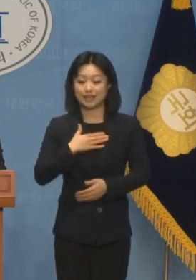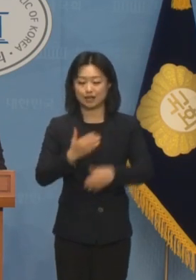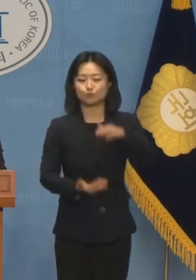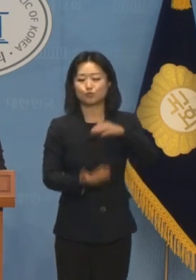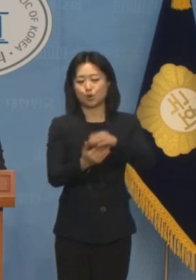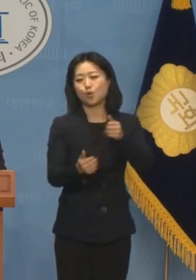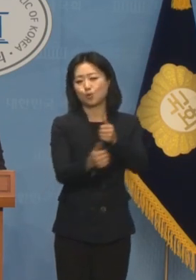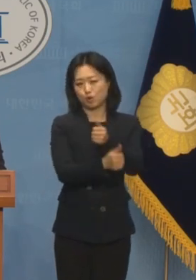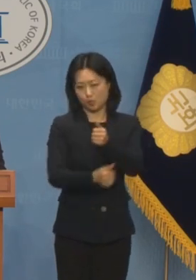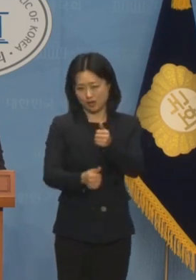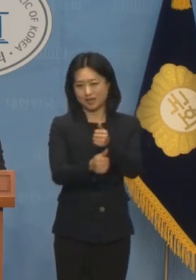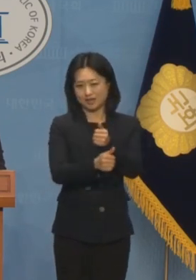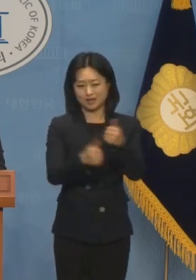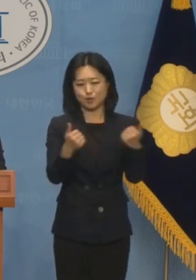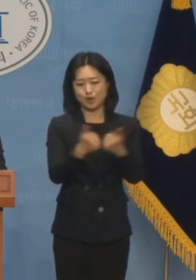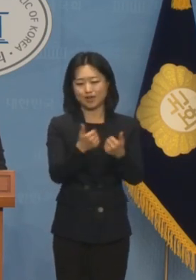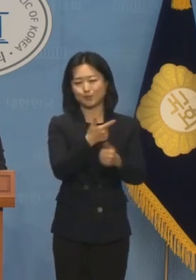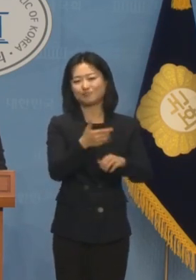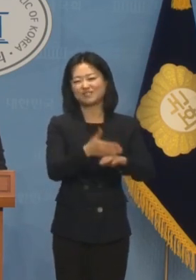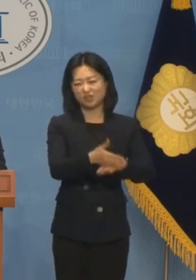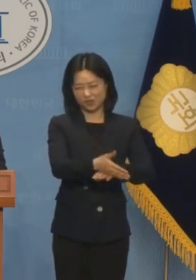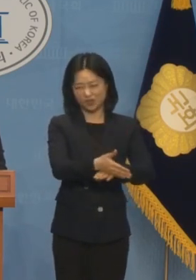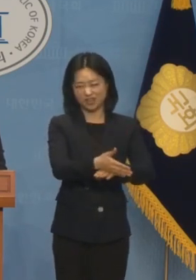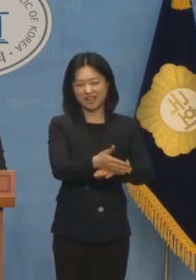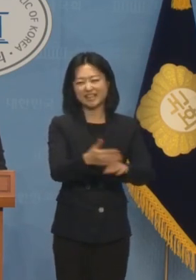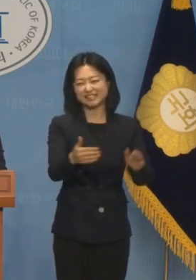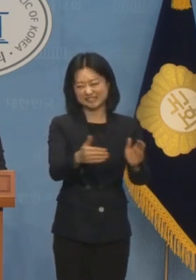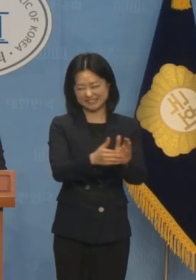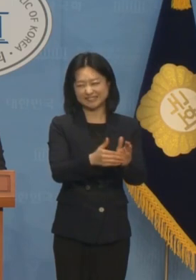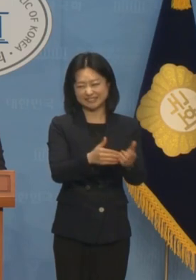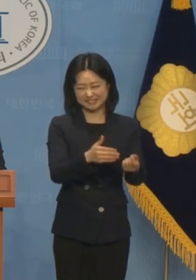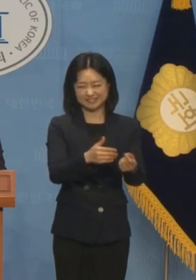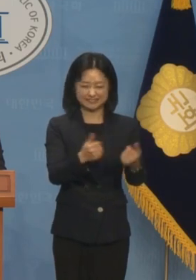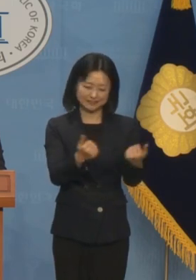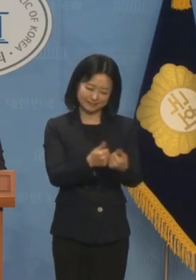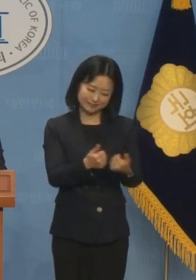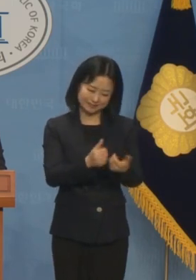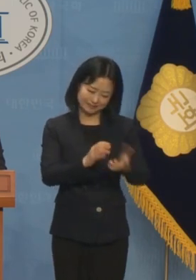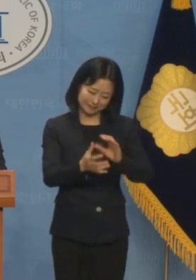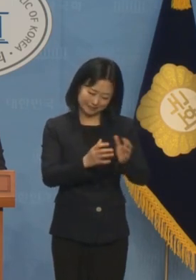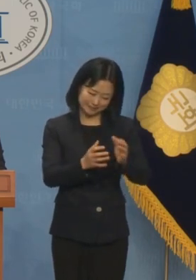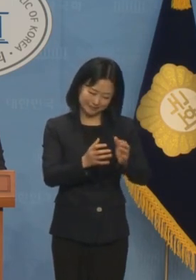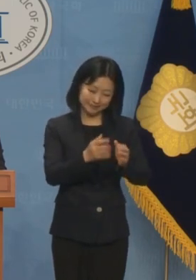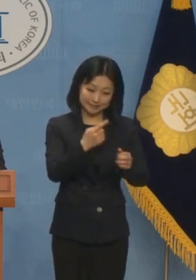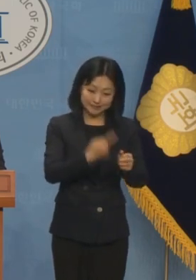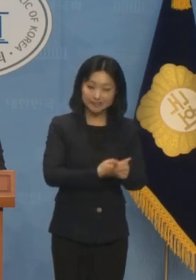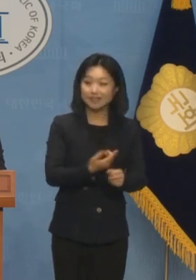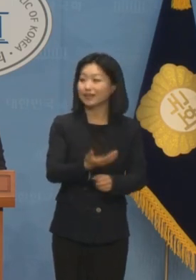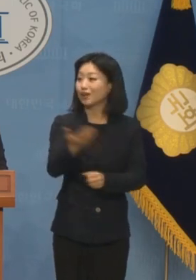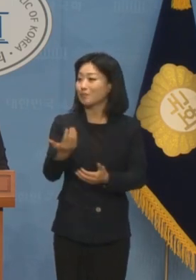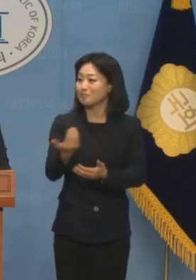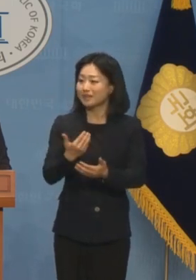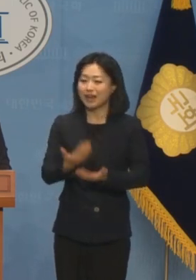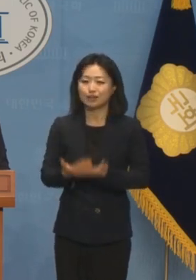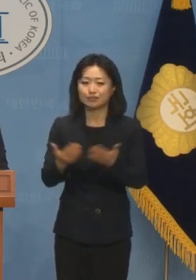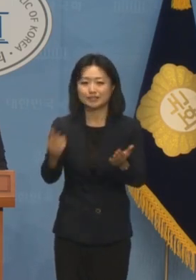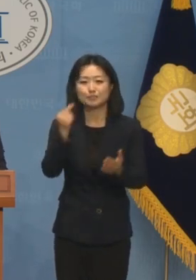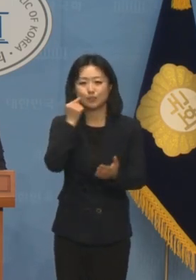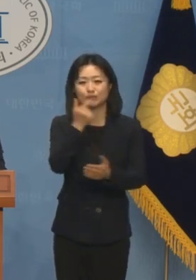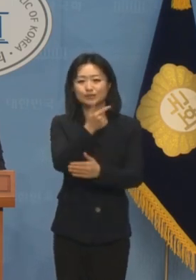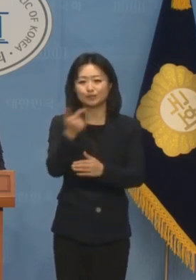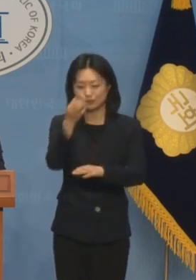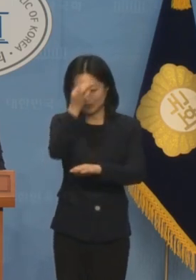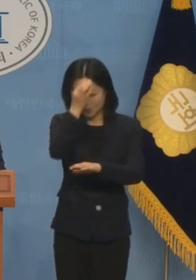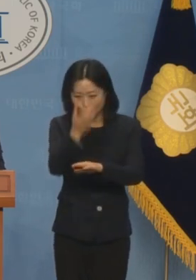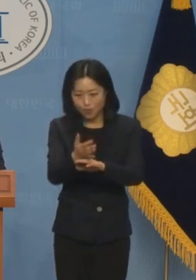회의가 좀 늦게 끝나고 좀 늦게까지 얘기하느라 여러분께 사전에 말씀 못 드리고